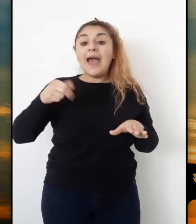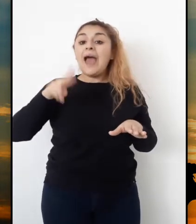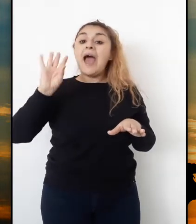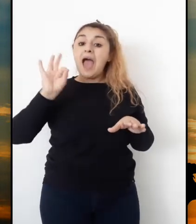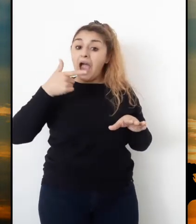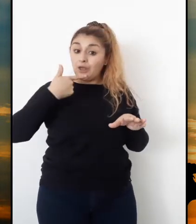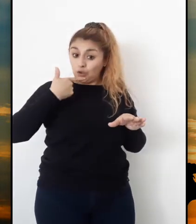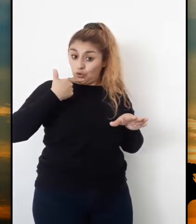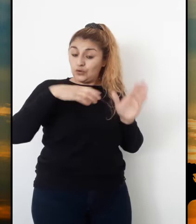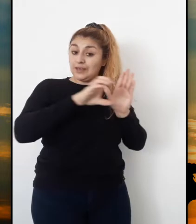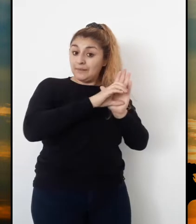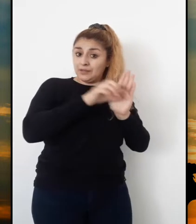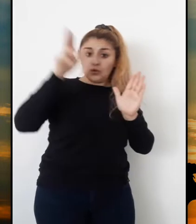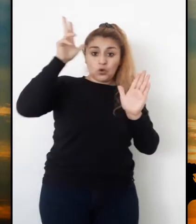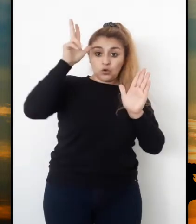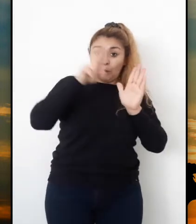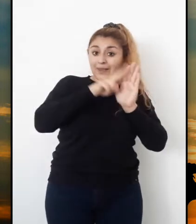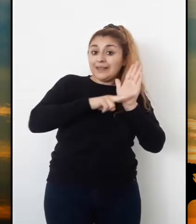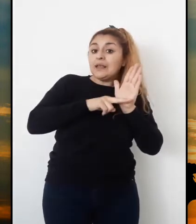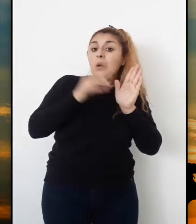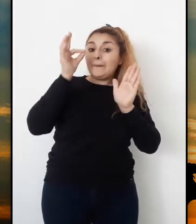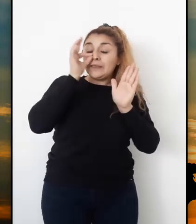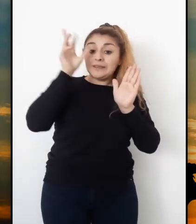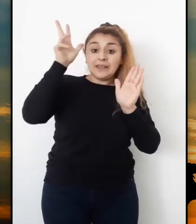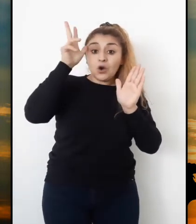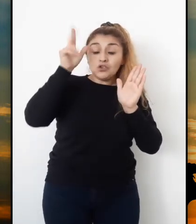nosotros sabemos, cela veut dire c'est sûr,